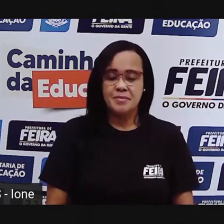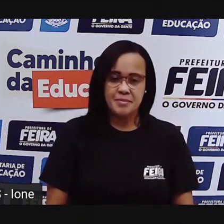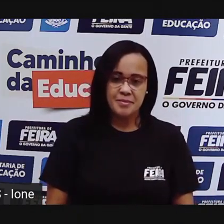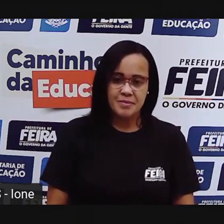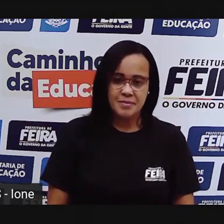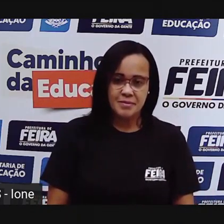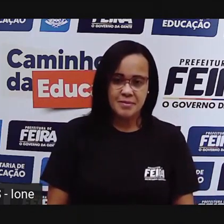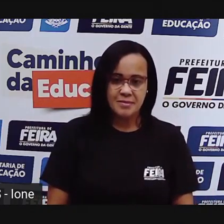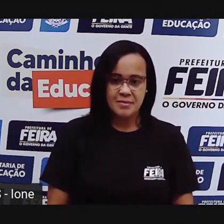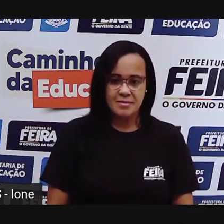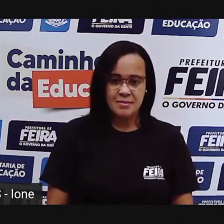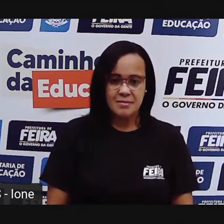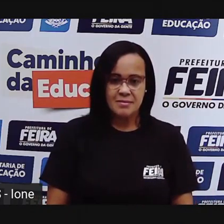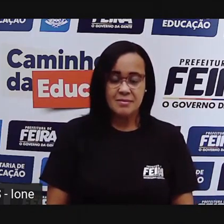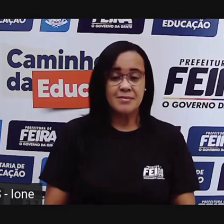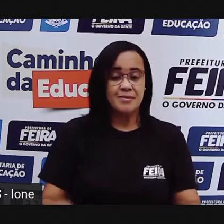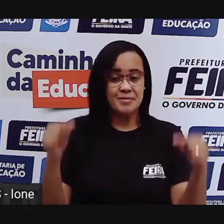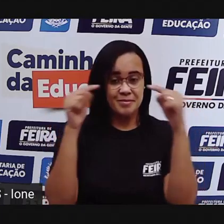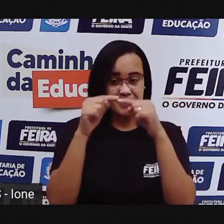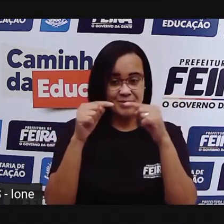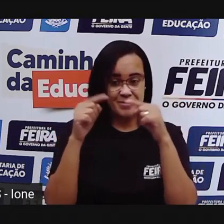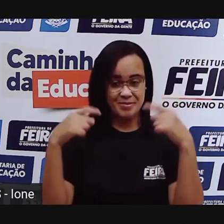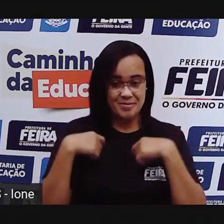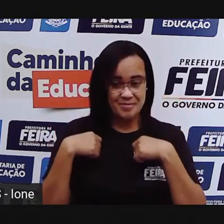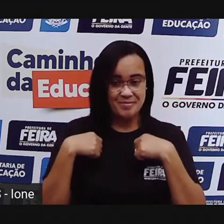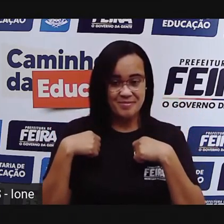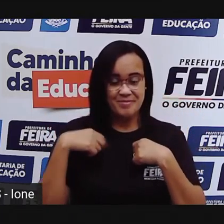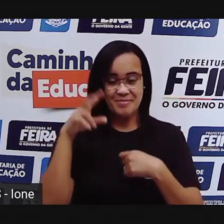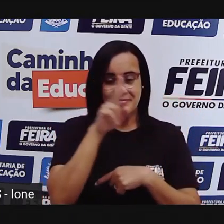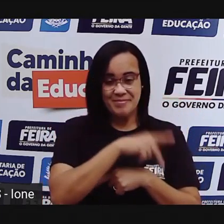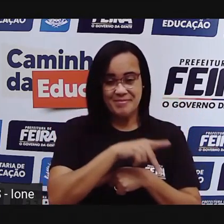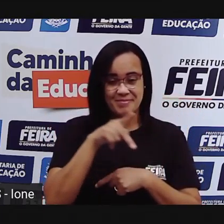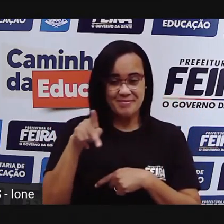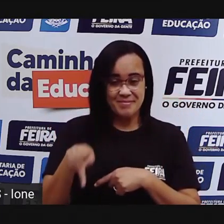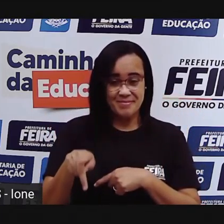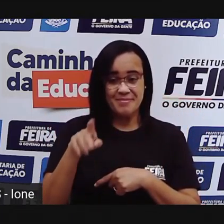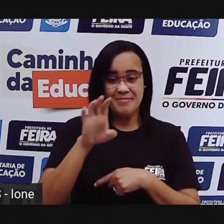Esse rosa combinando com a blusa da Proelisa hoje, hein, meninada?